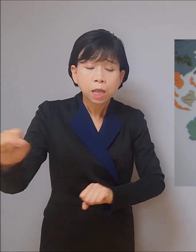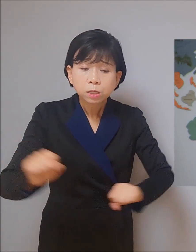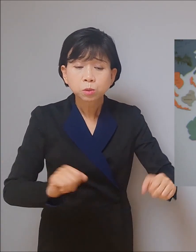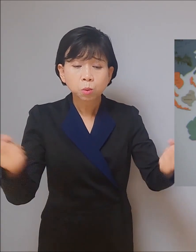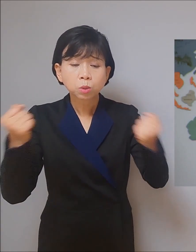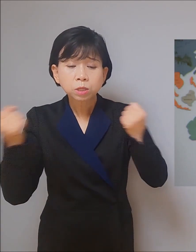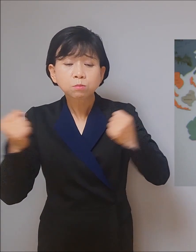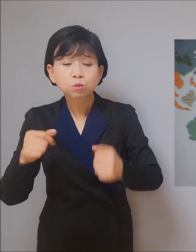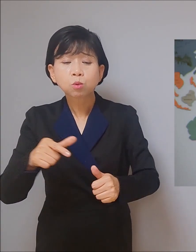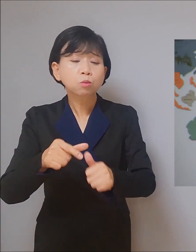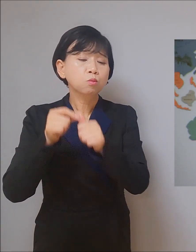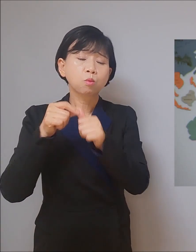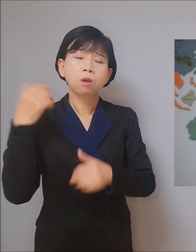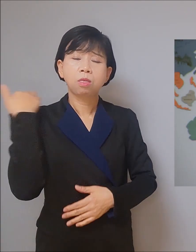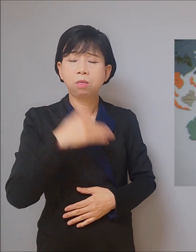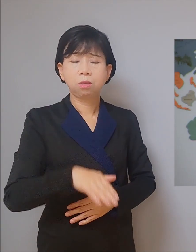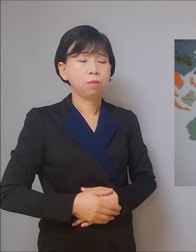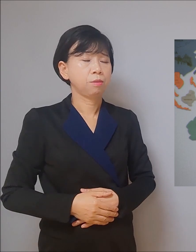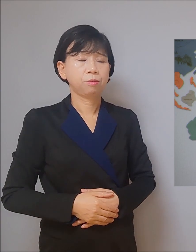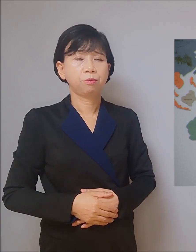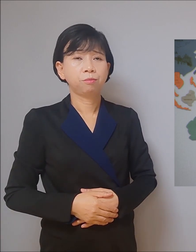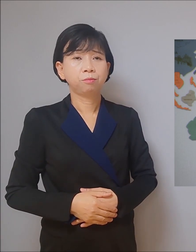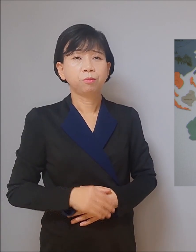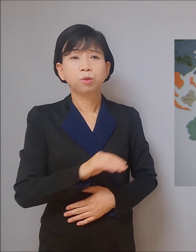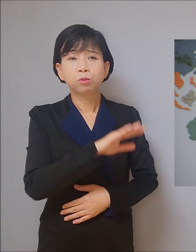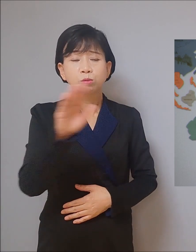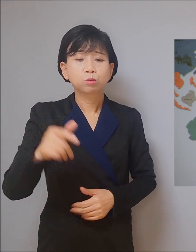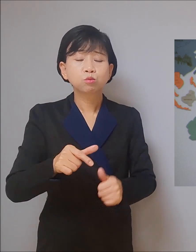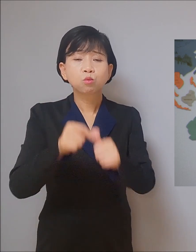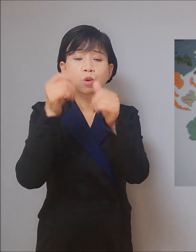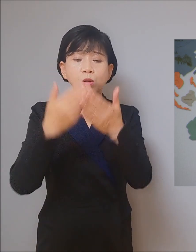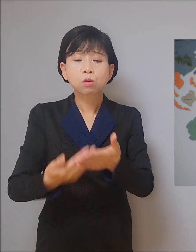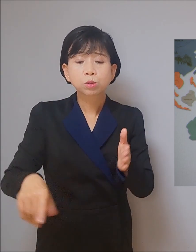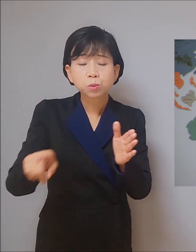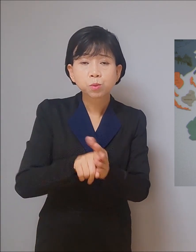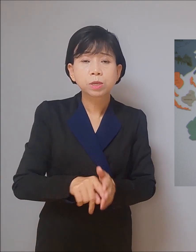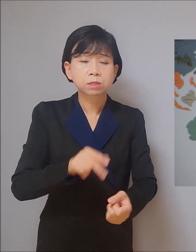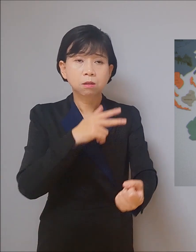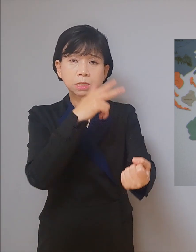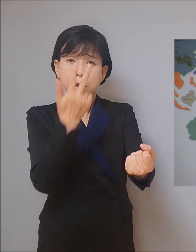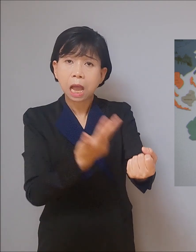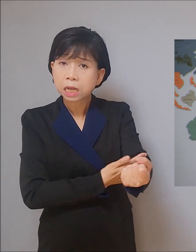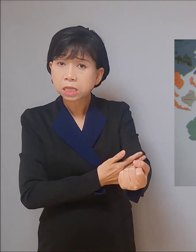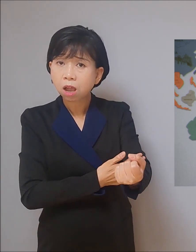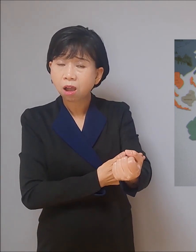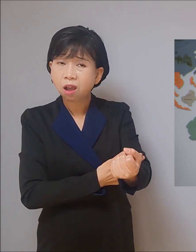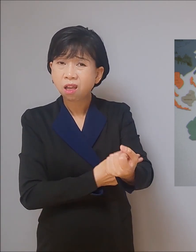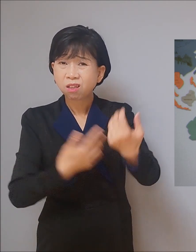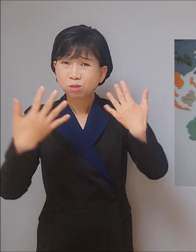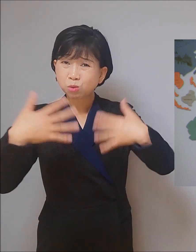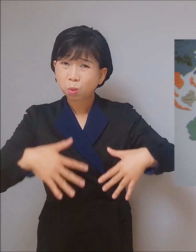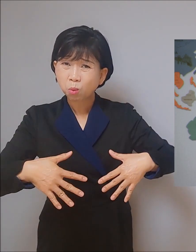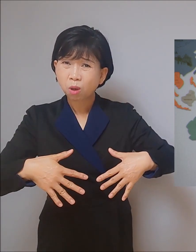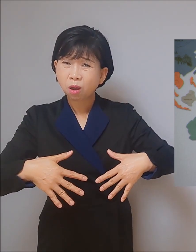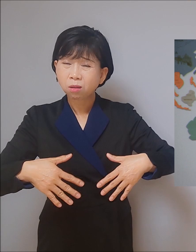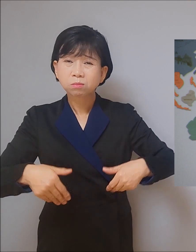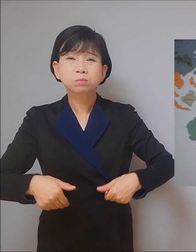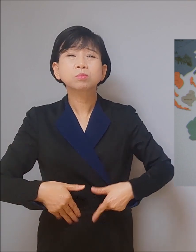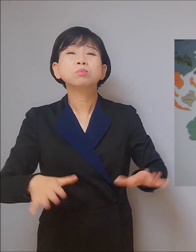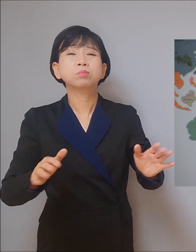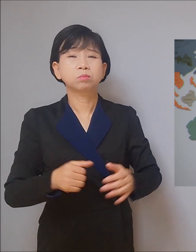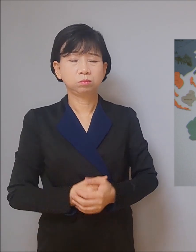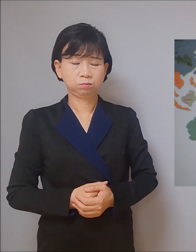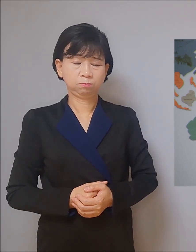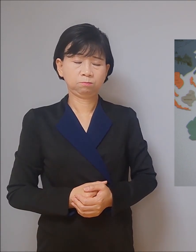수 없습니다. 물론 우리는 이런 구원을 얻기 위한 자격과 공로를 갖추지 않아도